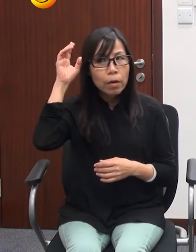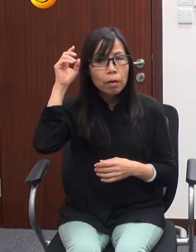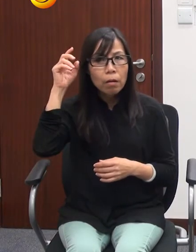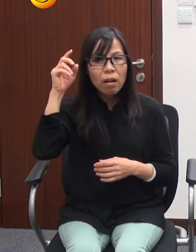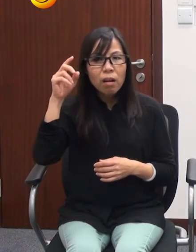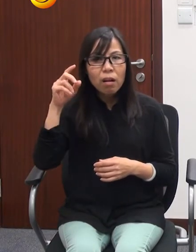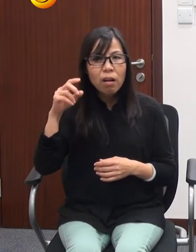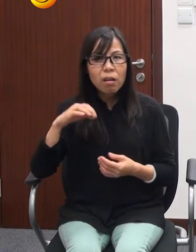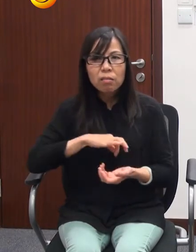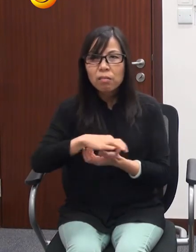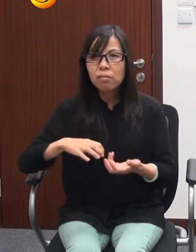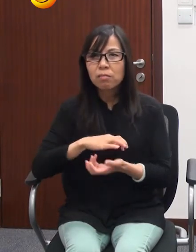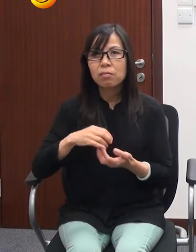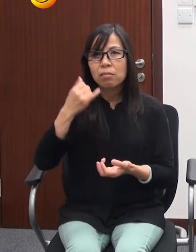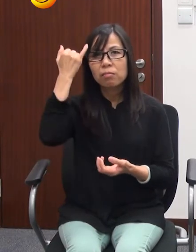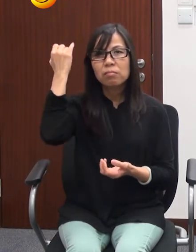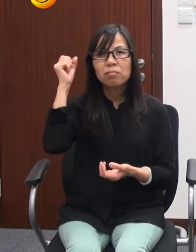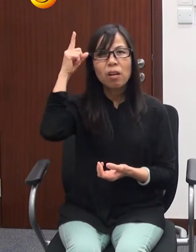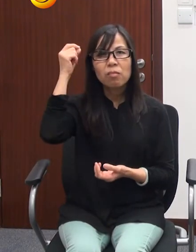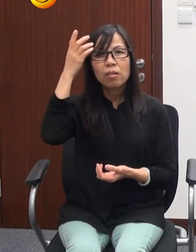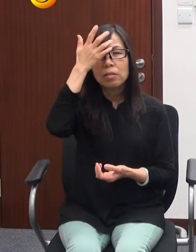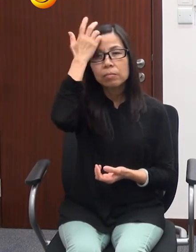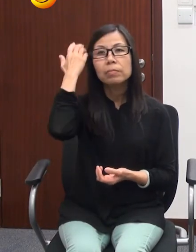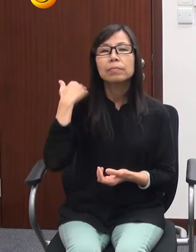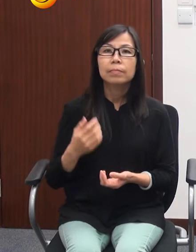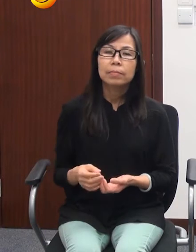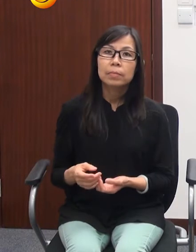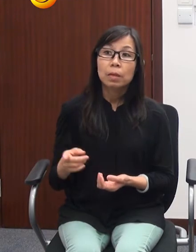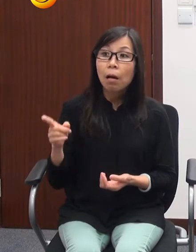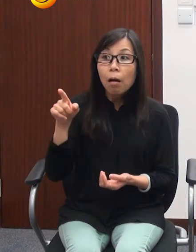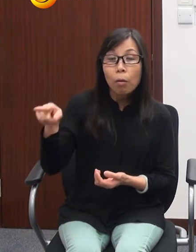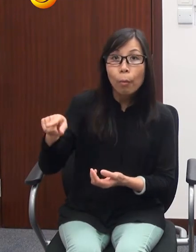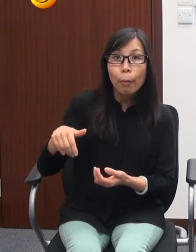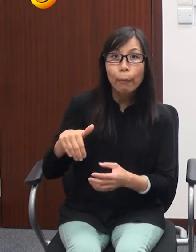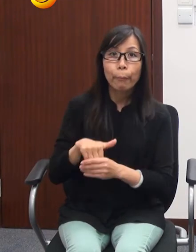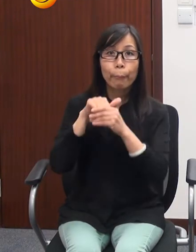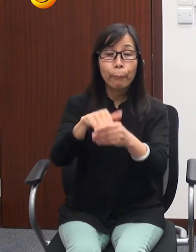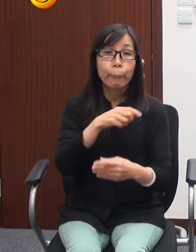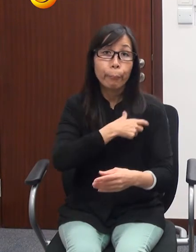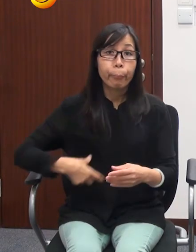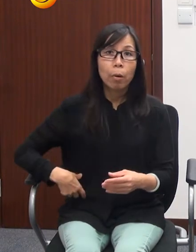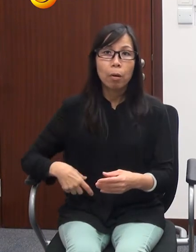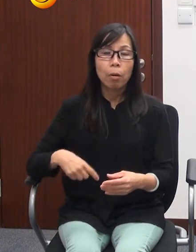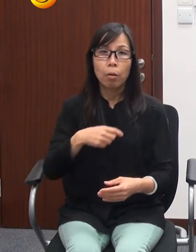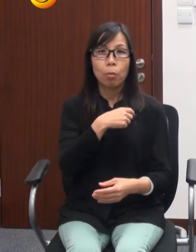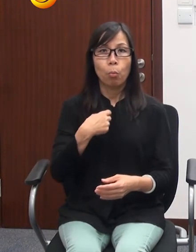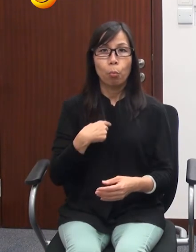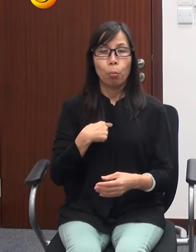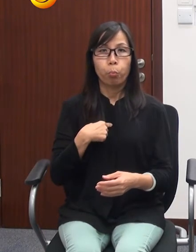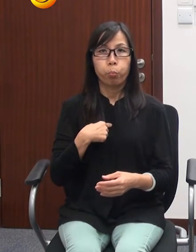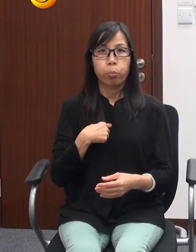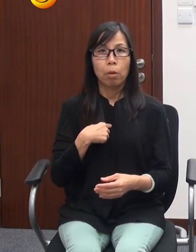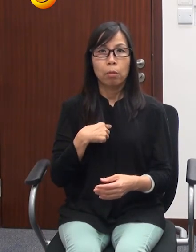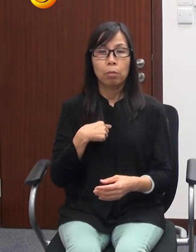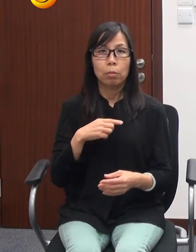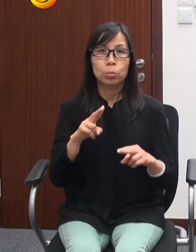搭八嘅， 都可能得咁，因為佢參選嘅綱領就係我唔係中國人啊嘛。 哦， 但我就唔知佢參選嘅綱